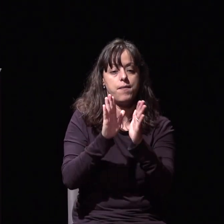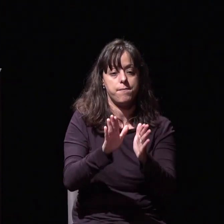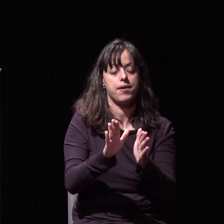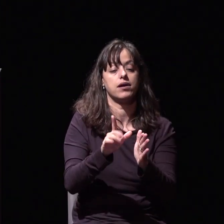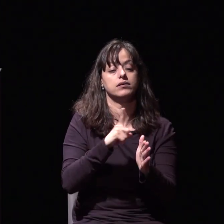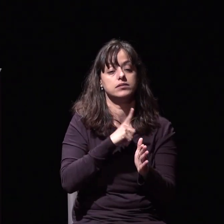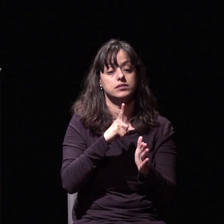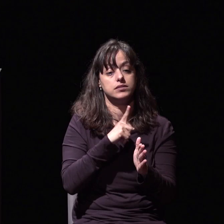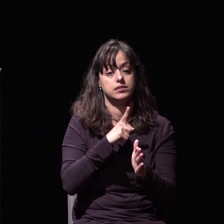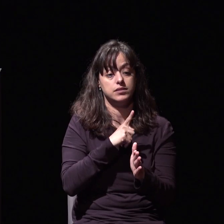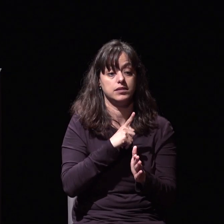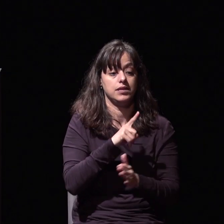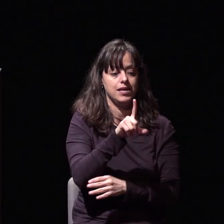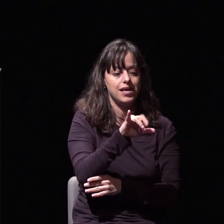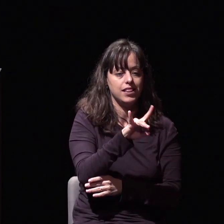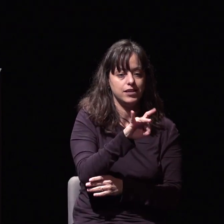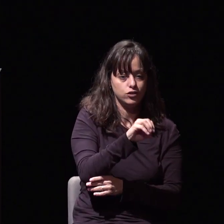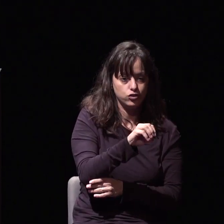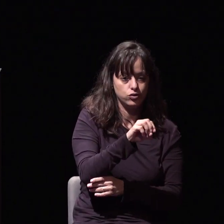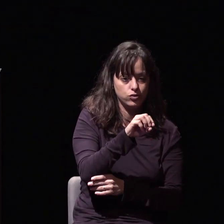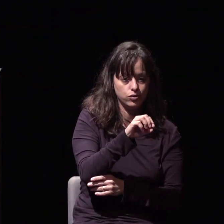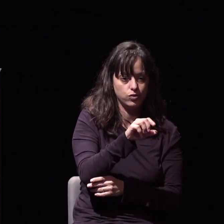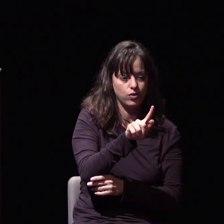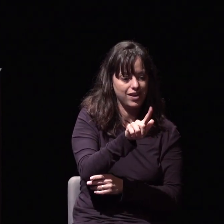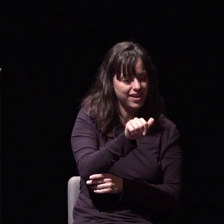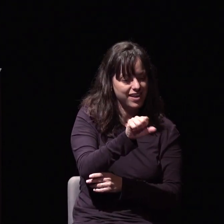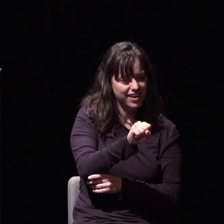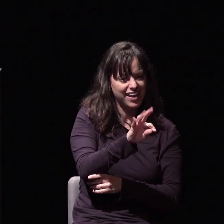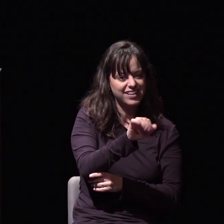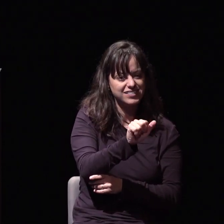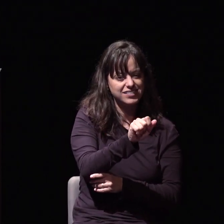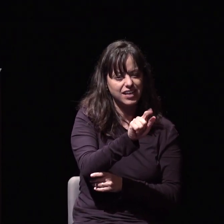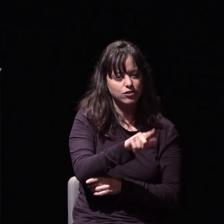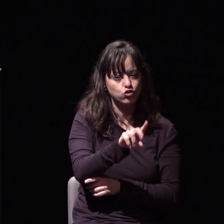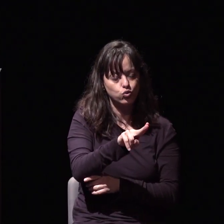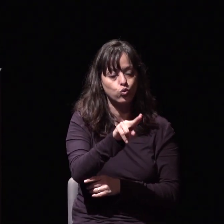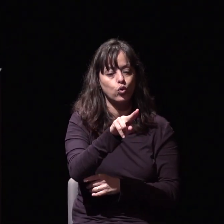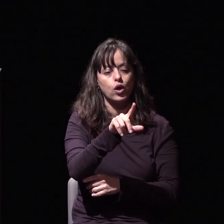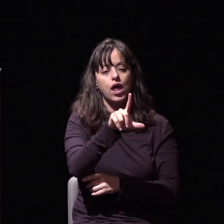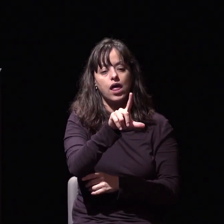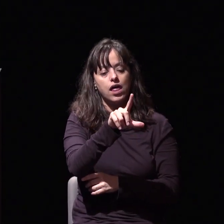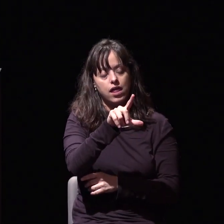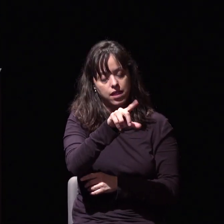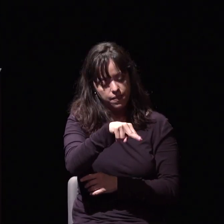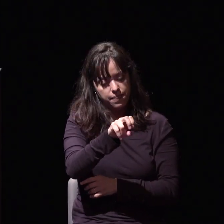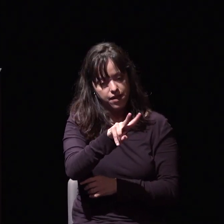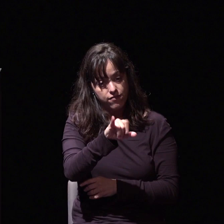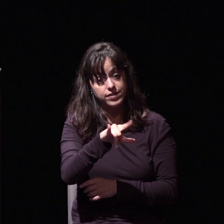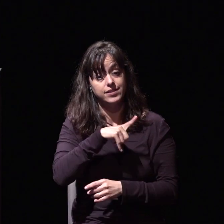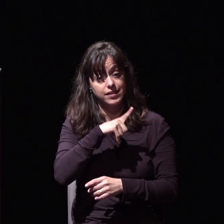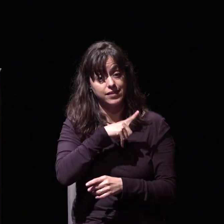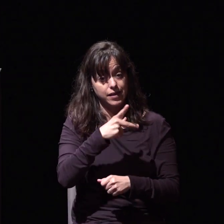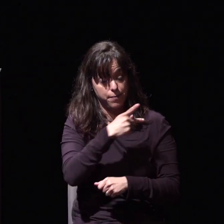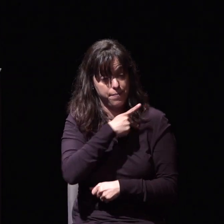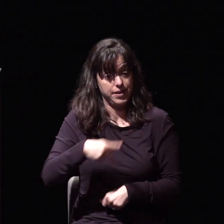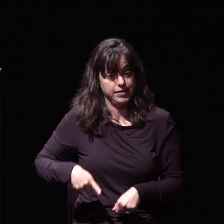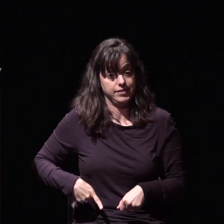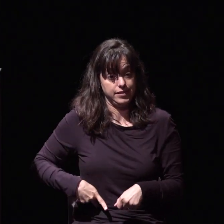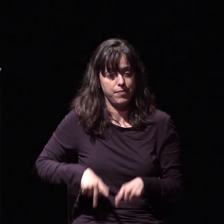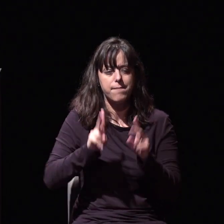Emílio Rastazu Médici, ironicamente durante o período em que ocorreu o Congresso de